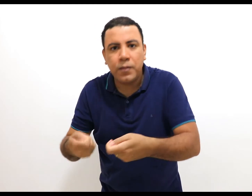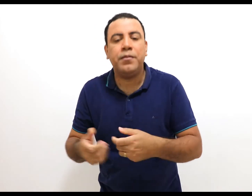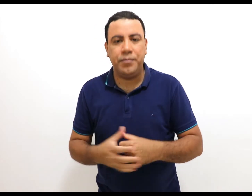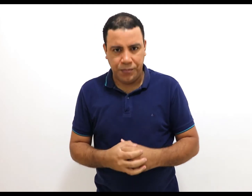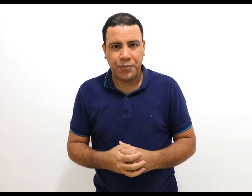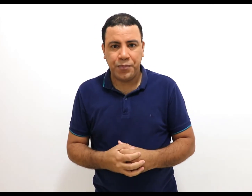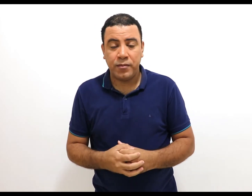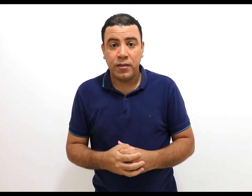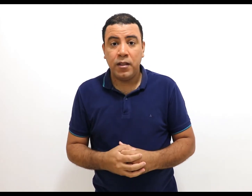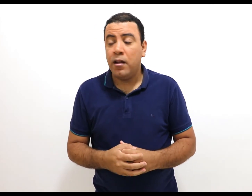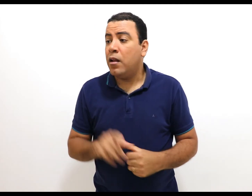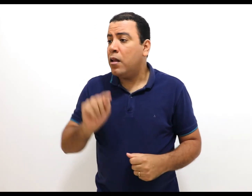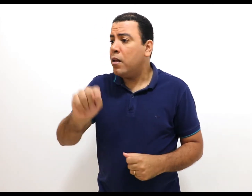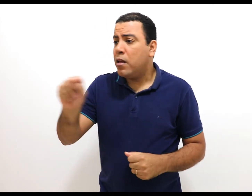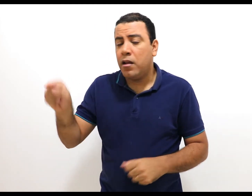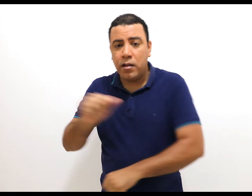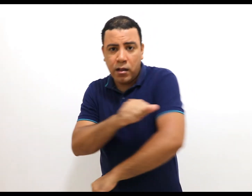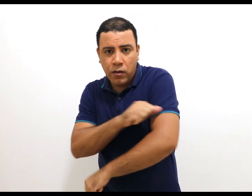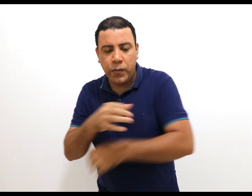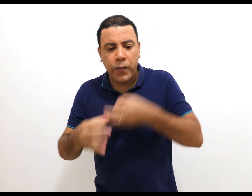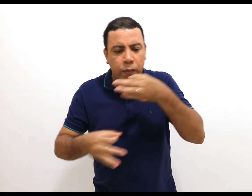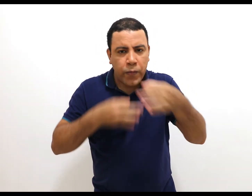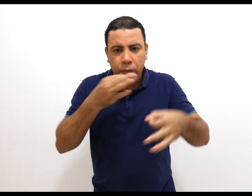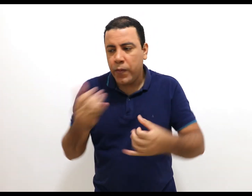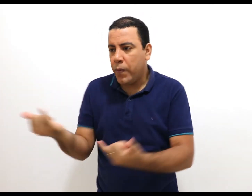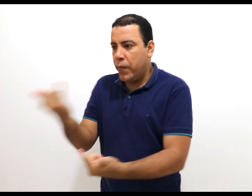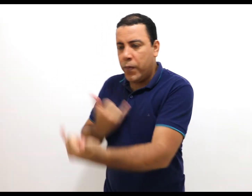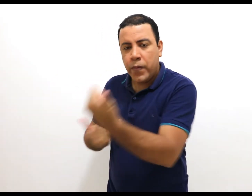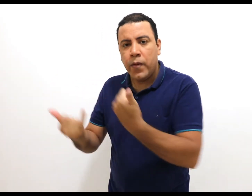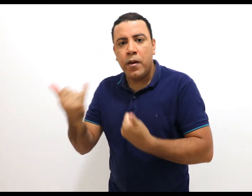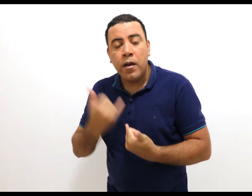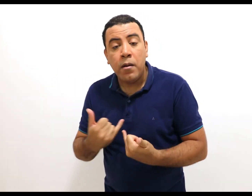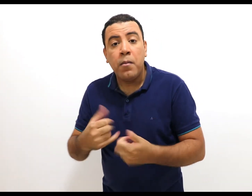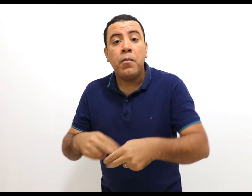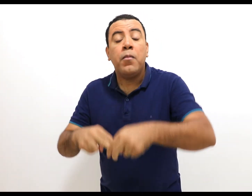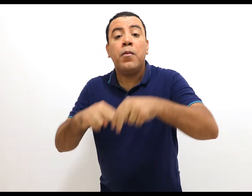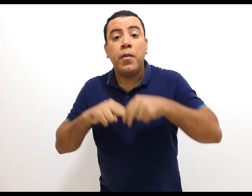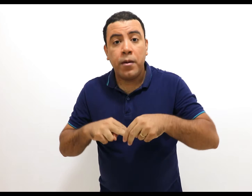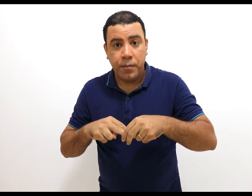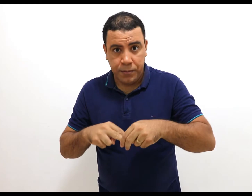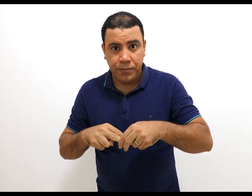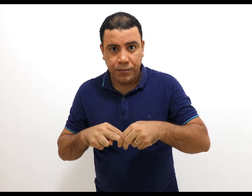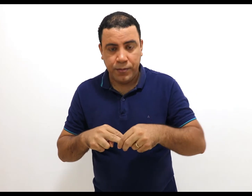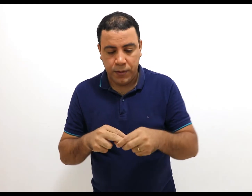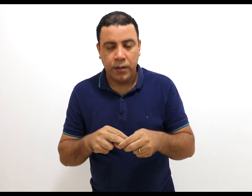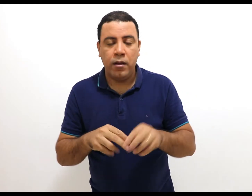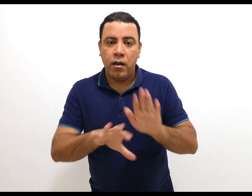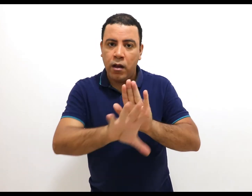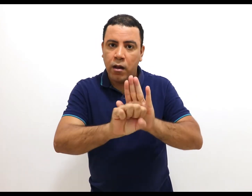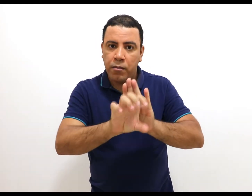Quanto ao feedback dos discentes, foi obtido através de 2 perguntas mediante aplicativo de